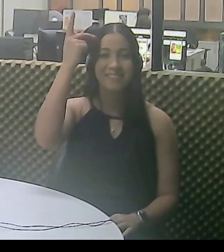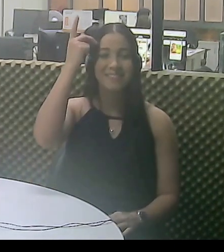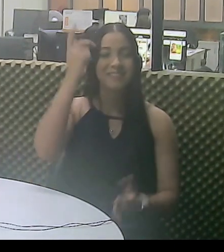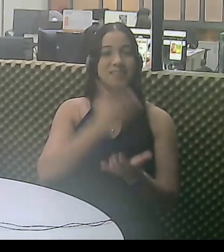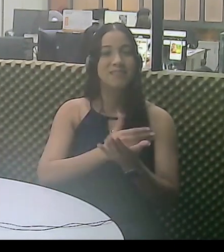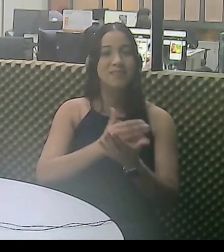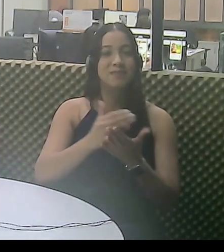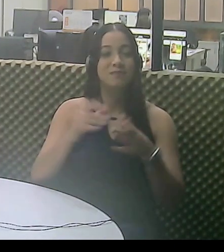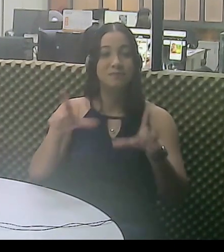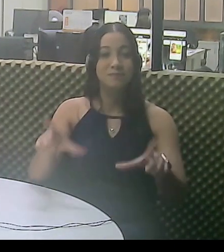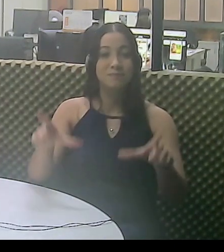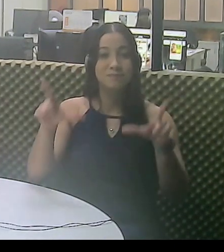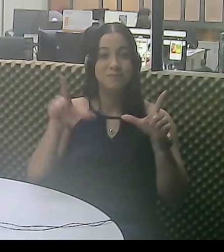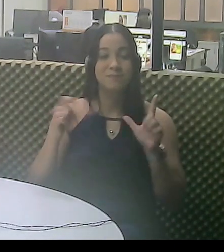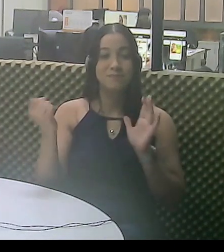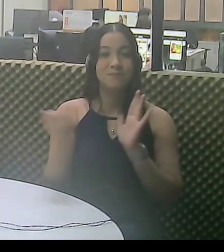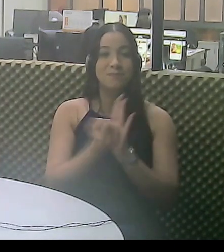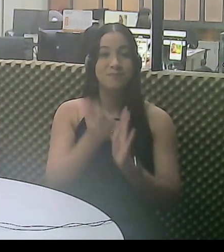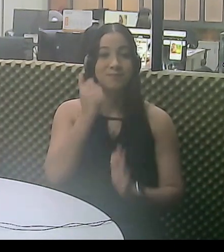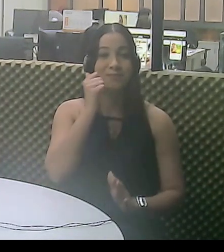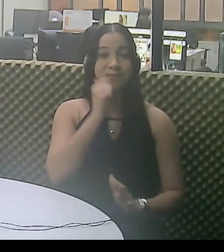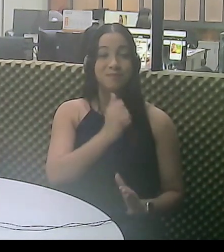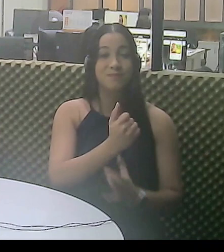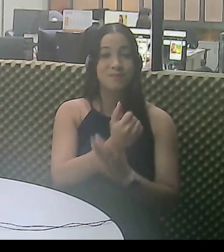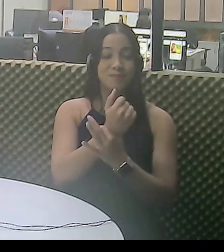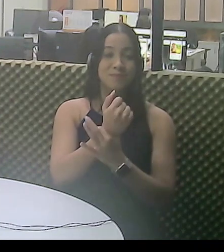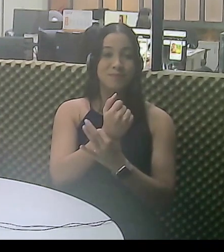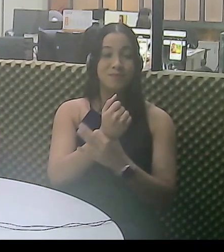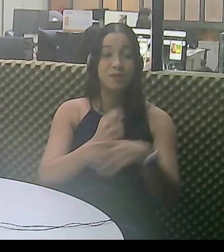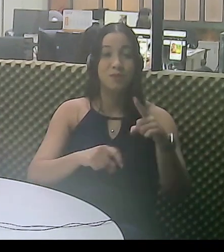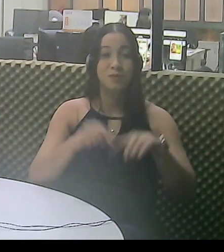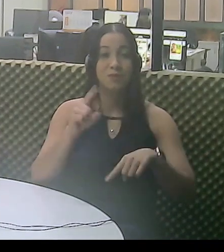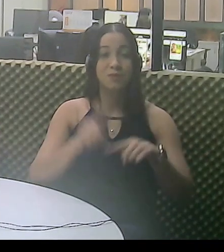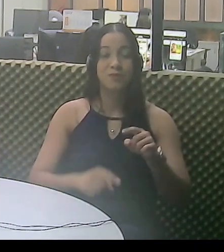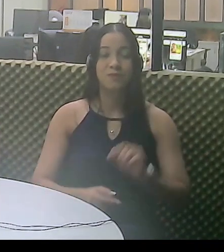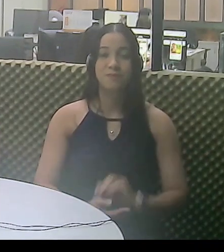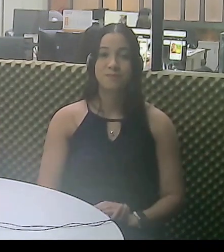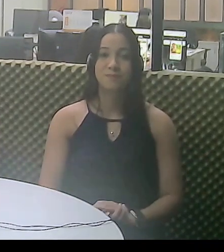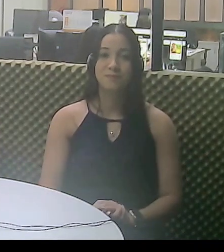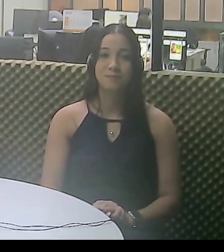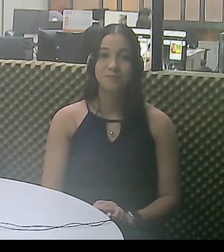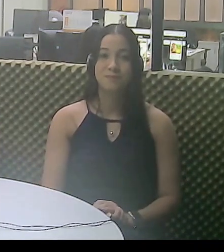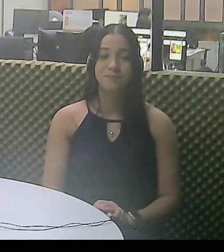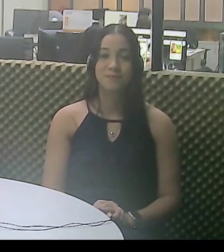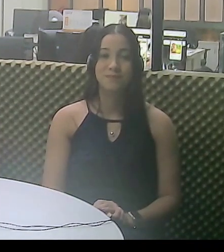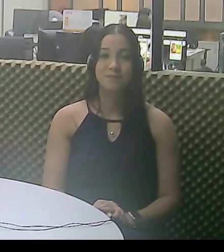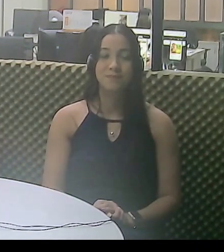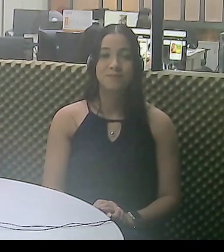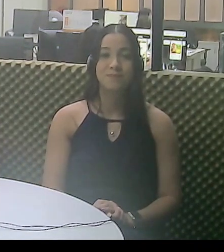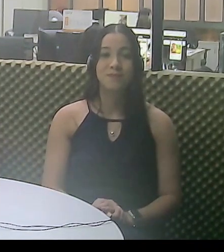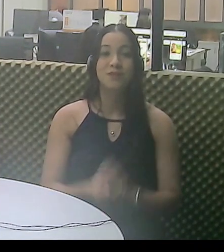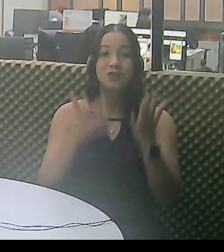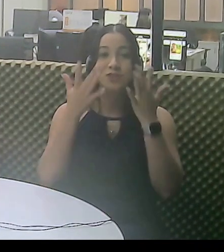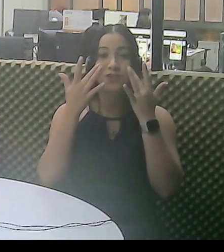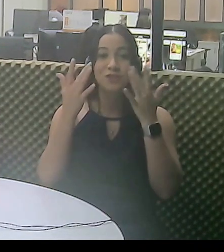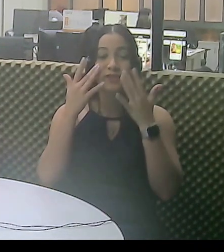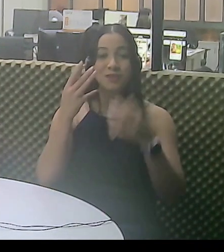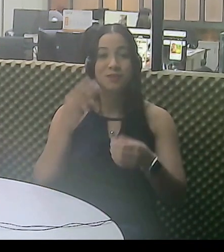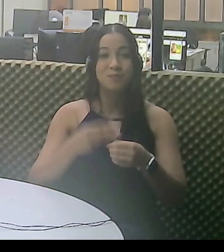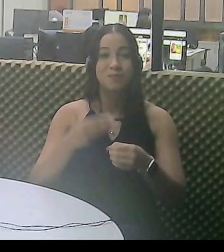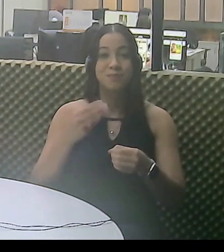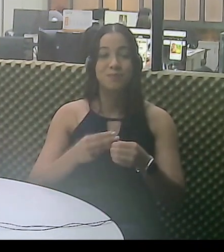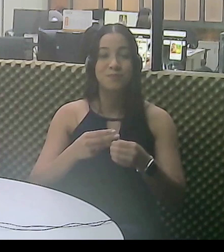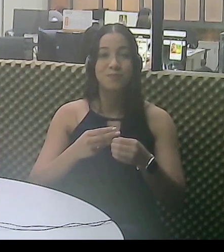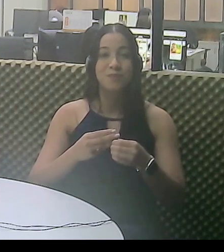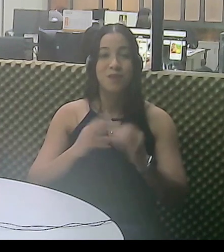processo de certificação do selo Mulheres Protegidas para Estabelecimentos. E ainda, esplanada do Teatro Municipal será palco